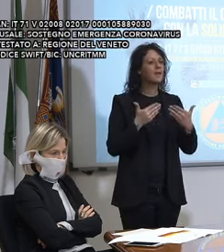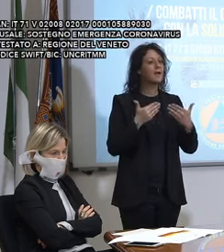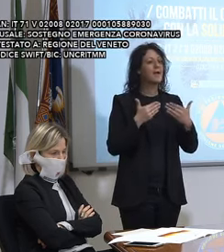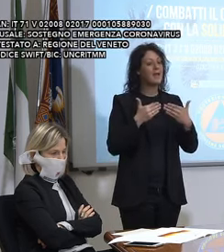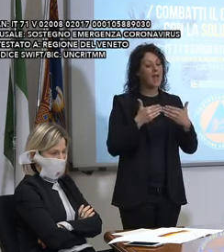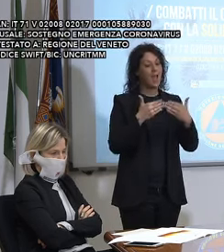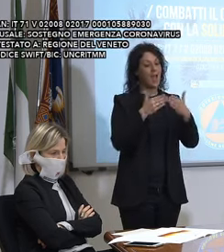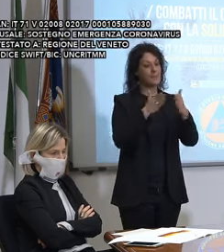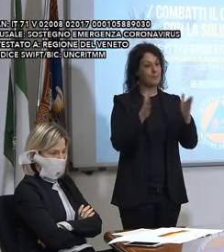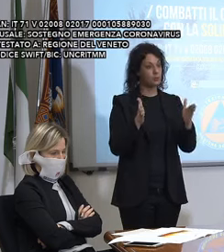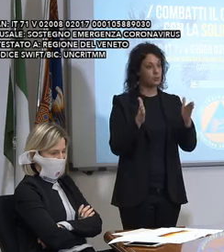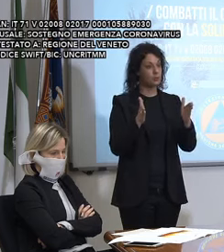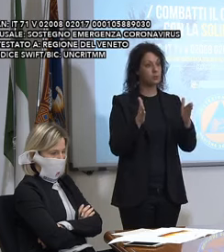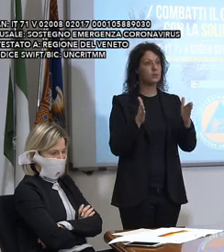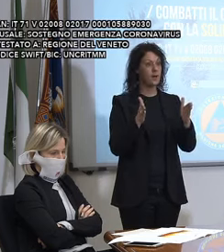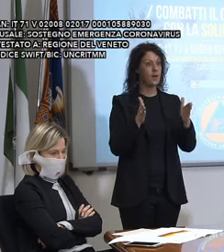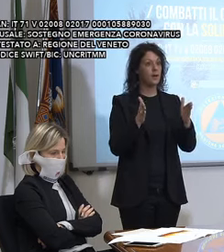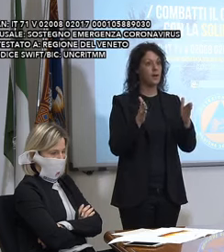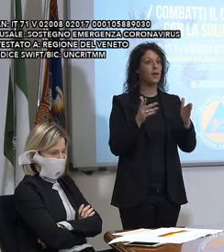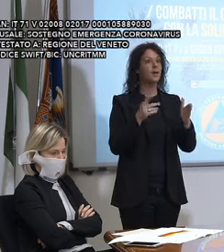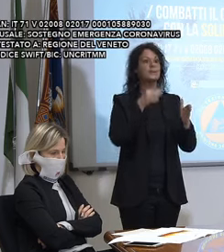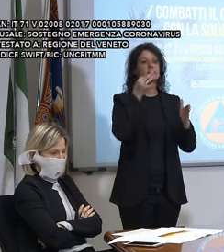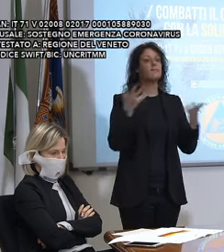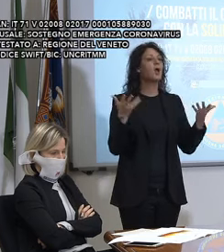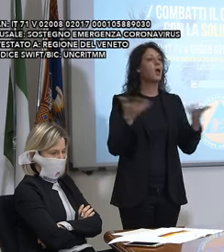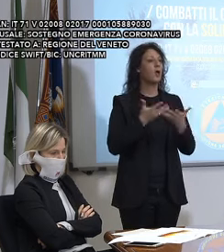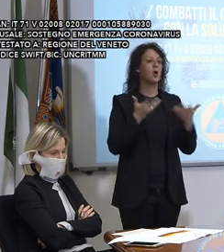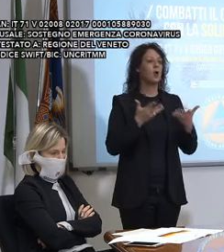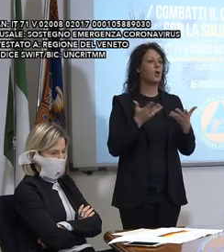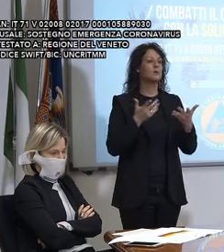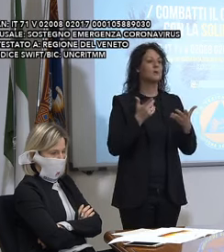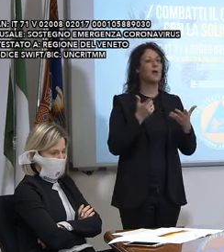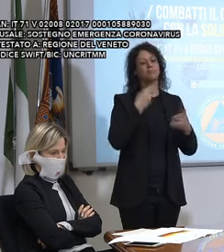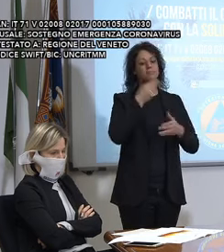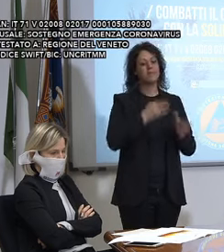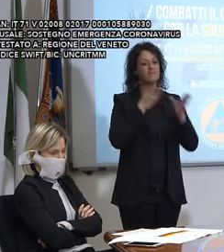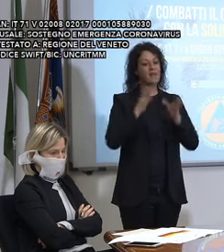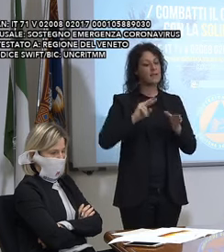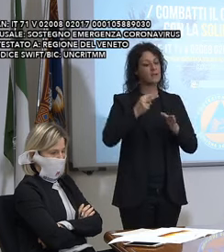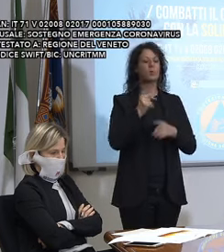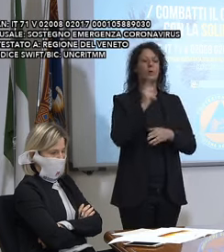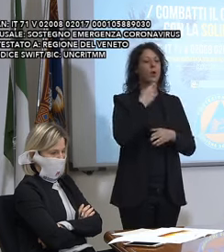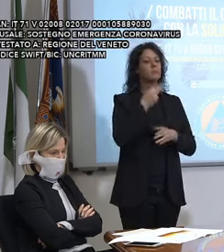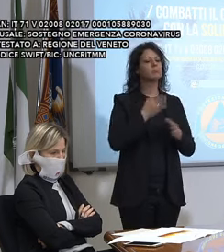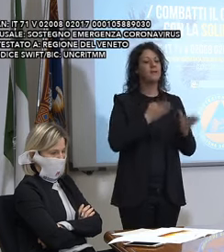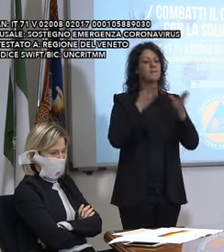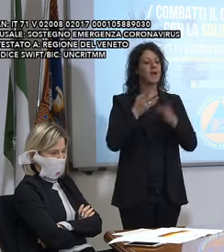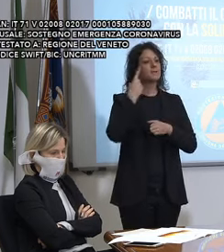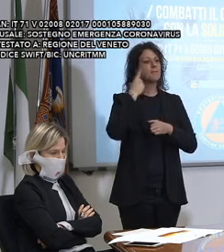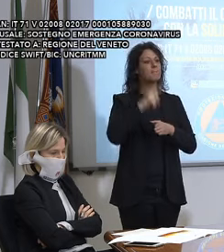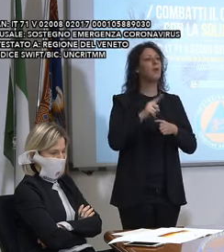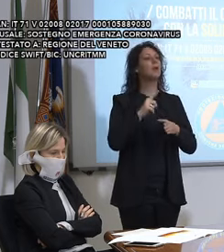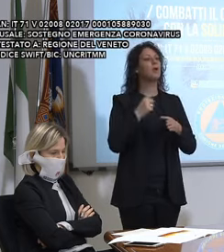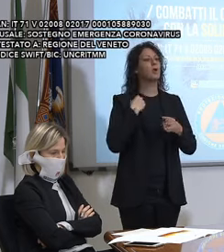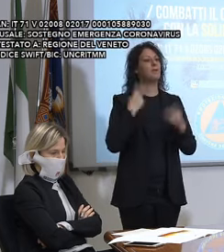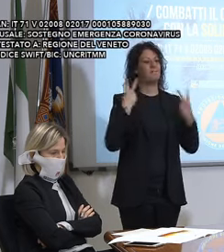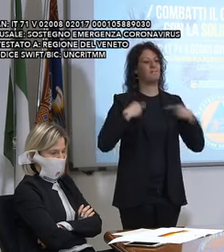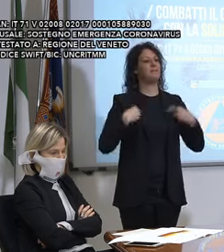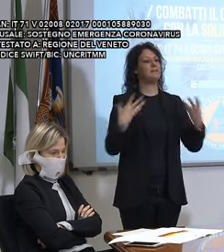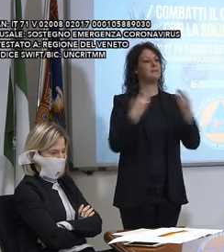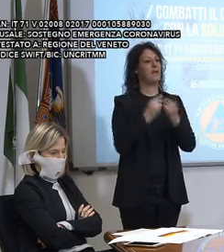che una fase 2, è la fase di convivenza con il virus, che è esattamente quello che hanno fatto tutte le comunità che ci